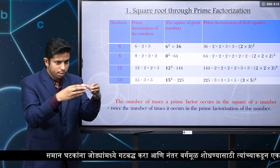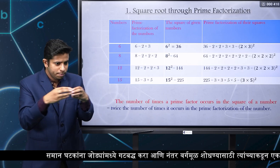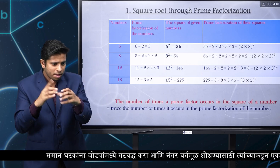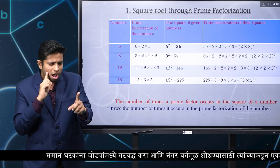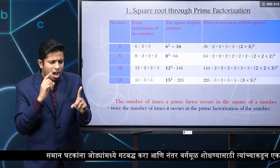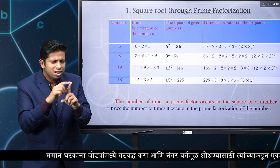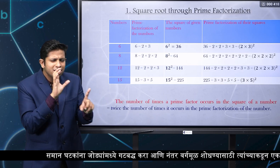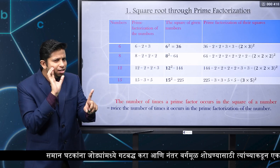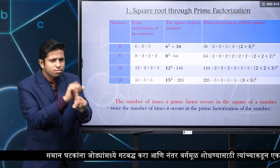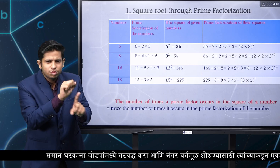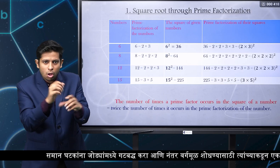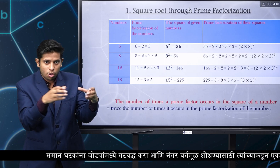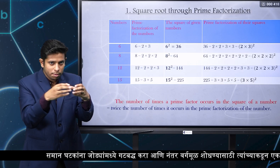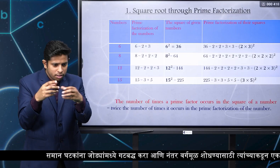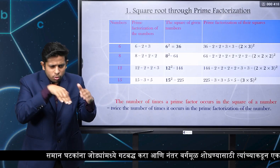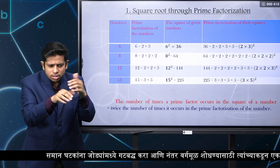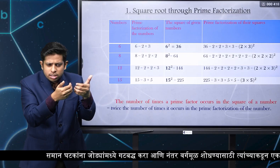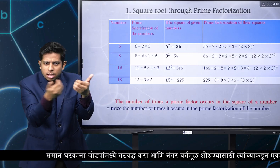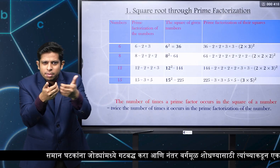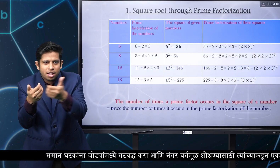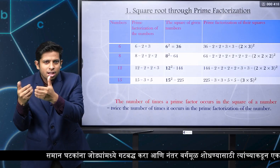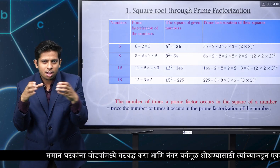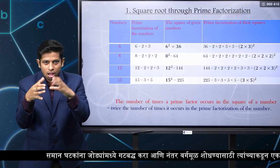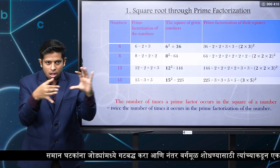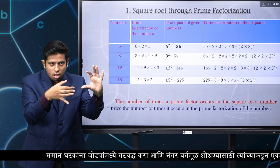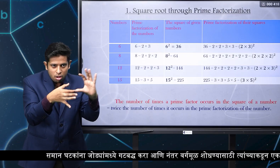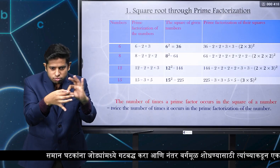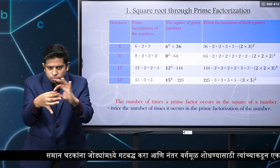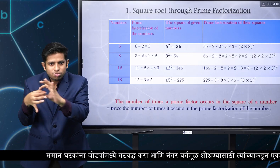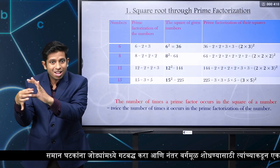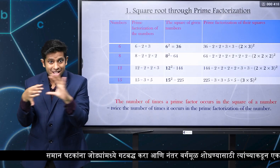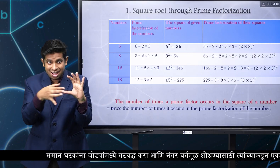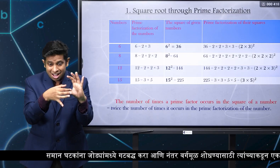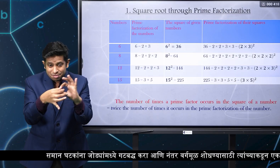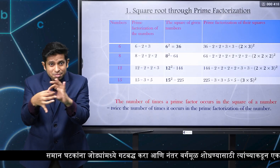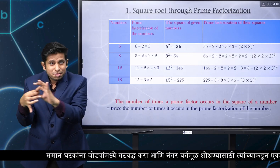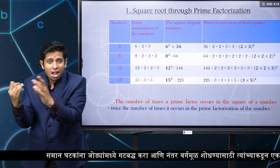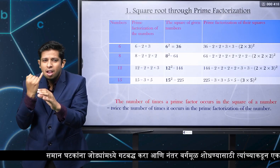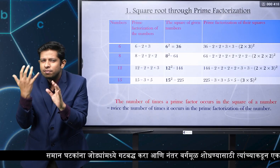समान घटकांना जोड्यांमध्ये गटबद्ध करा आणि नंतर वर्गमूळ शोधण्यासाठी त्यांच्याकडून एक